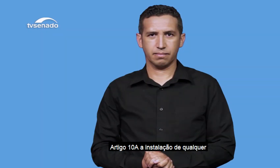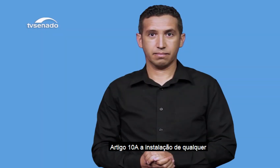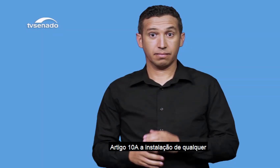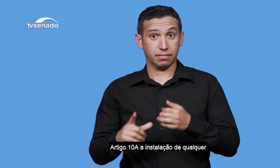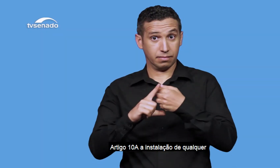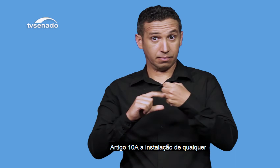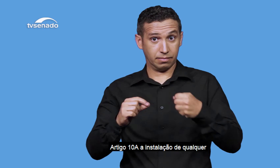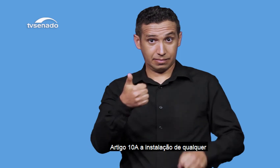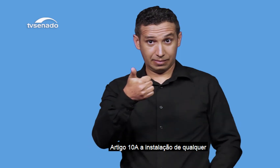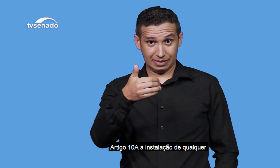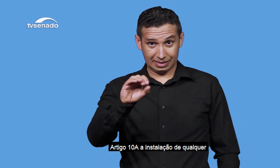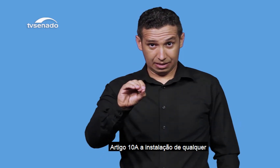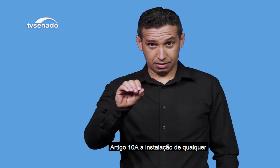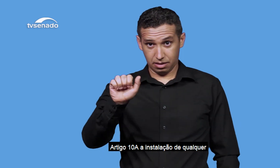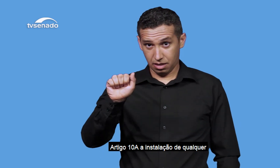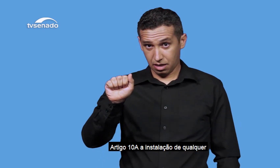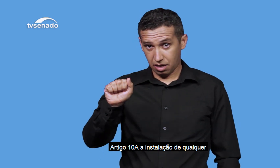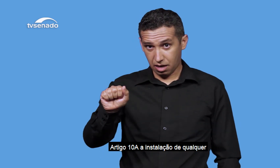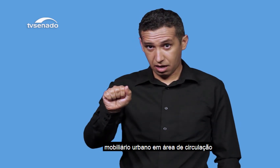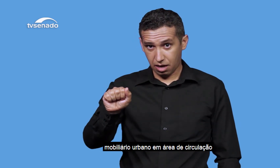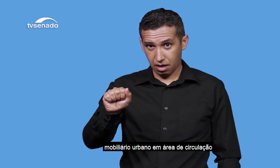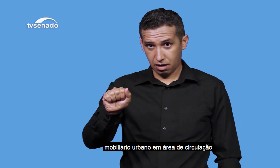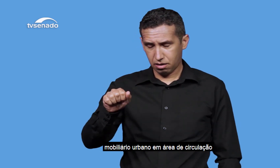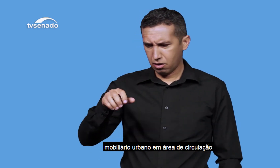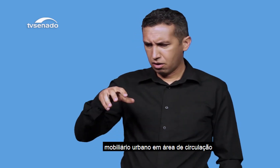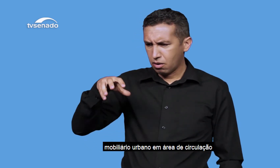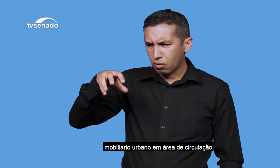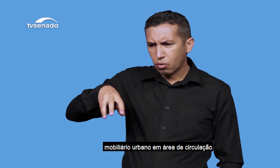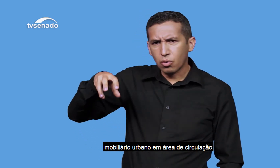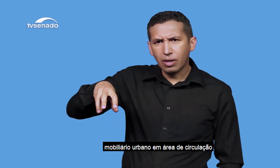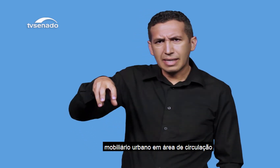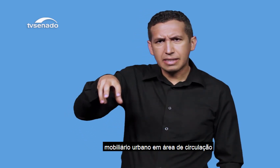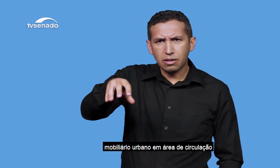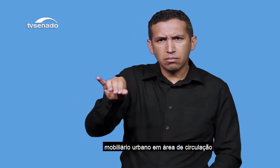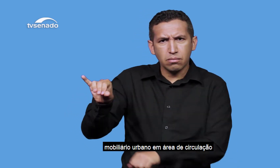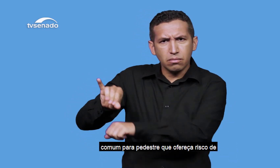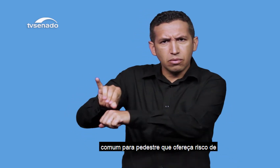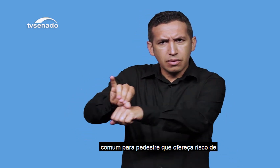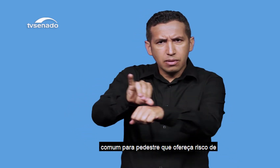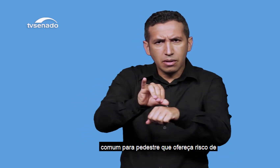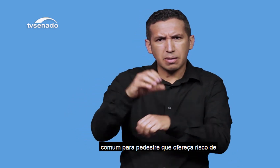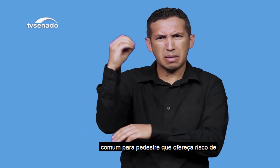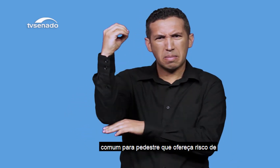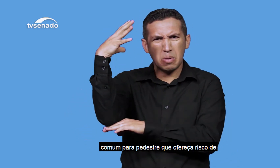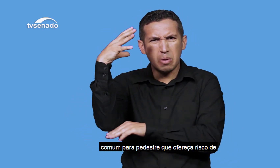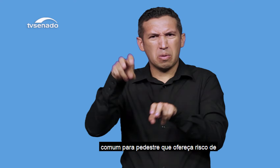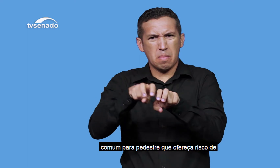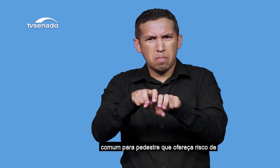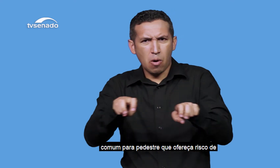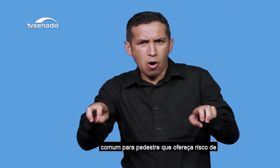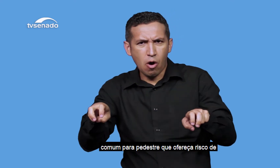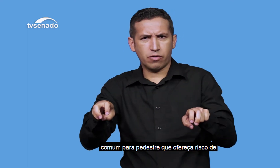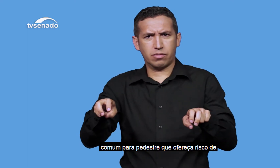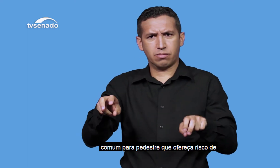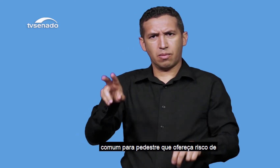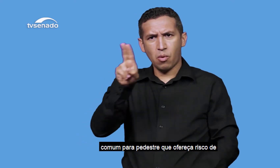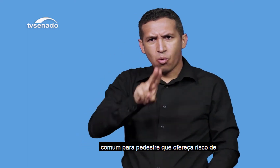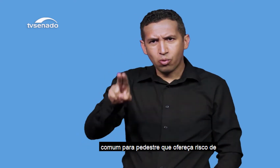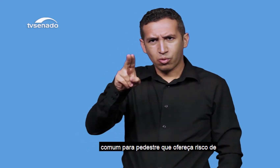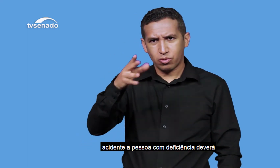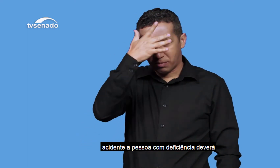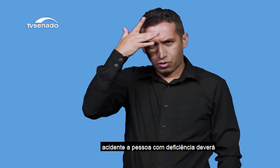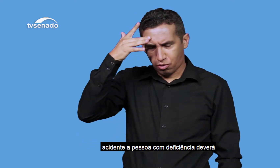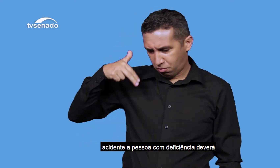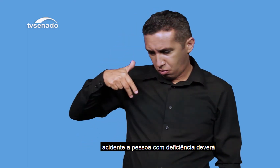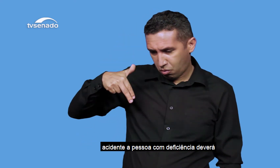o artigo 10 a a instalação de qualquer mobiliário urbano em área de circulação comum para pedestre que ofereça